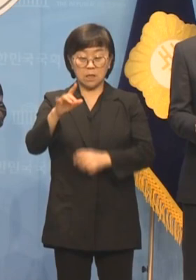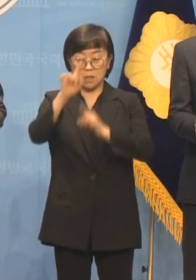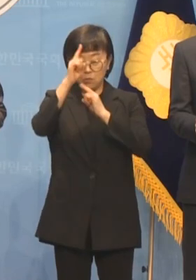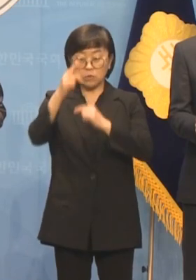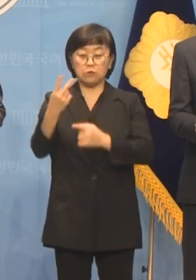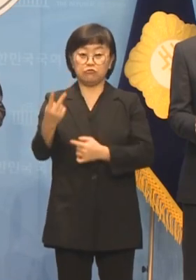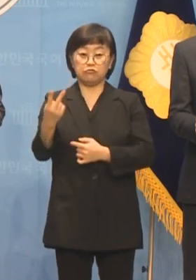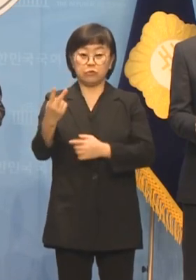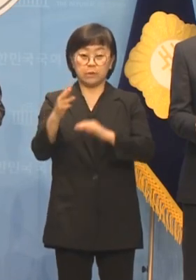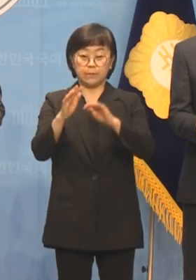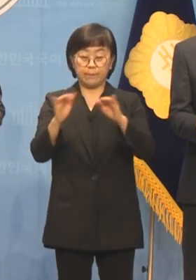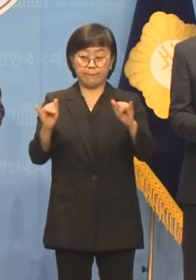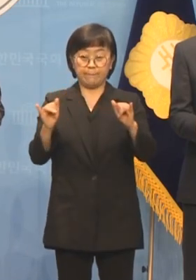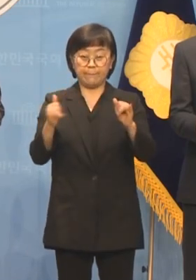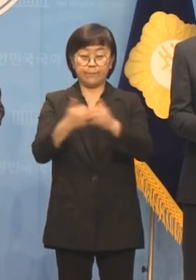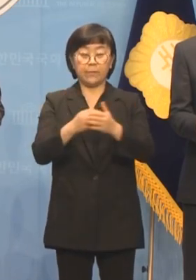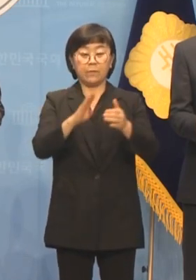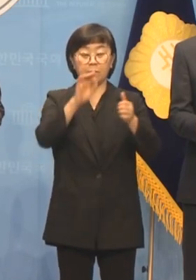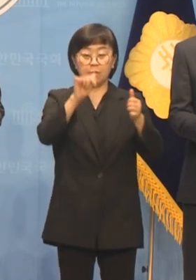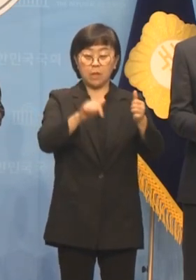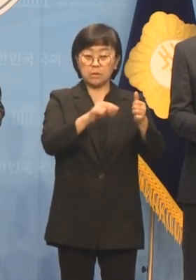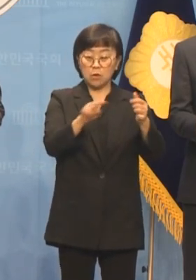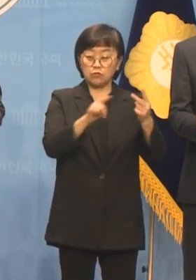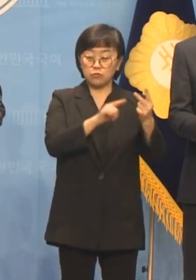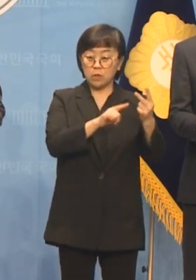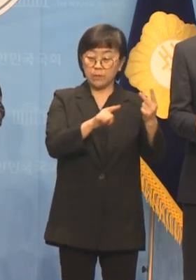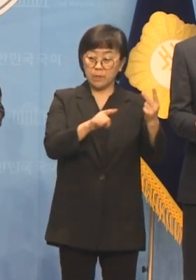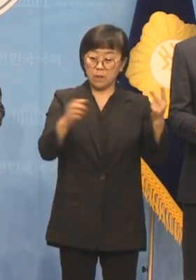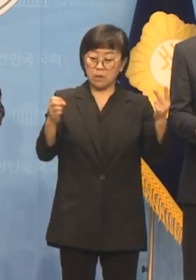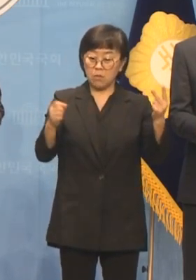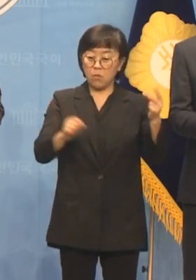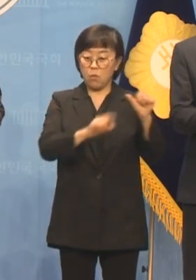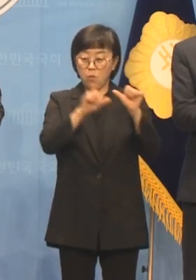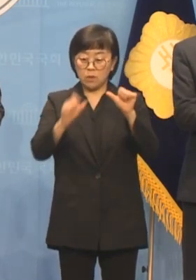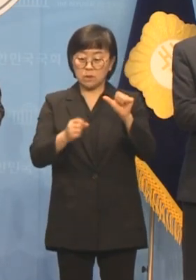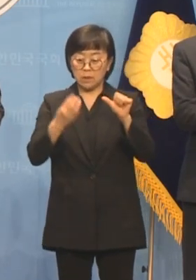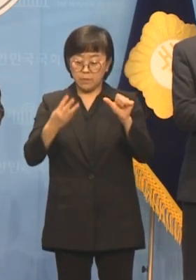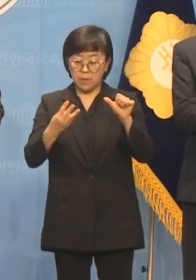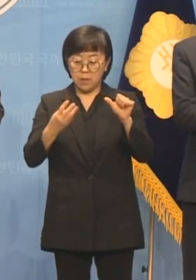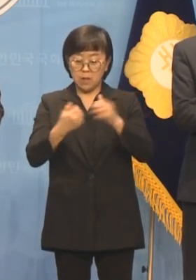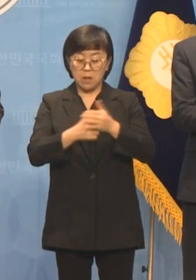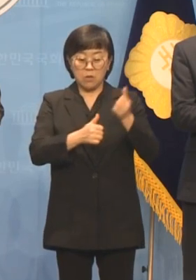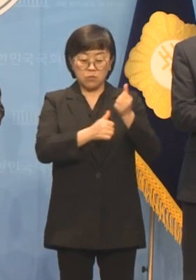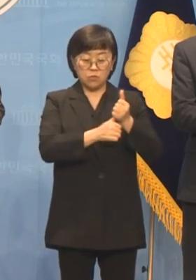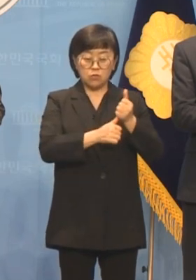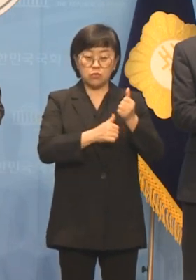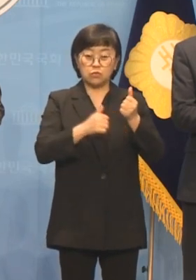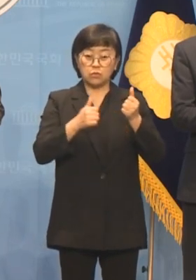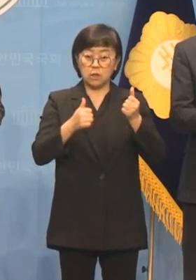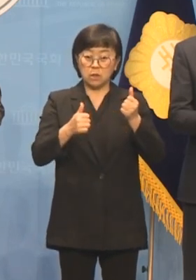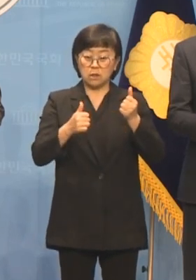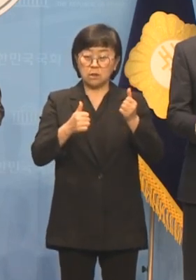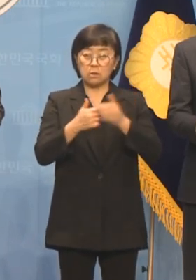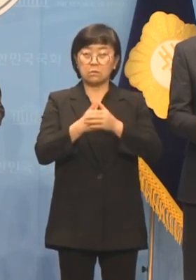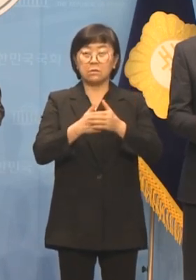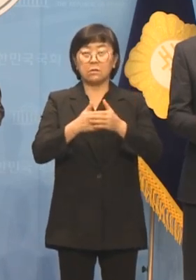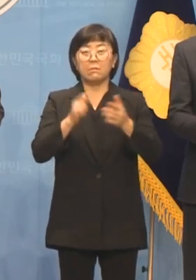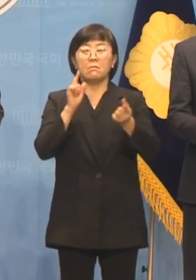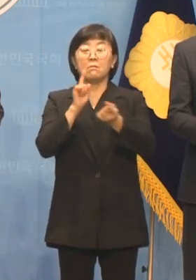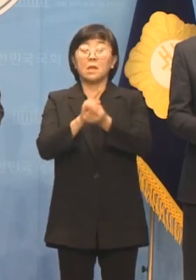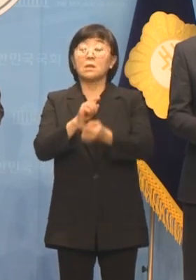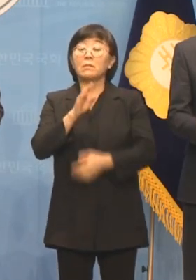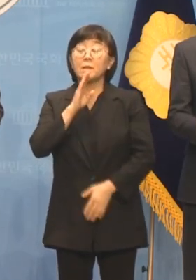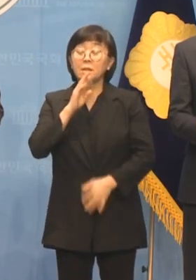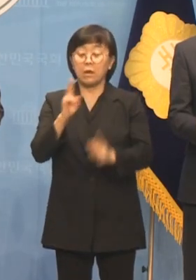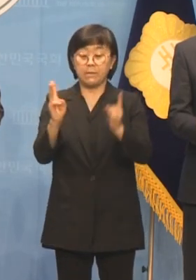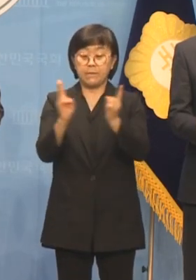씨는 박모 씨, 서모 씨 두 사람에게 5월 3일 김용 전 부원장을 경상원에서 함께 만난 것이